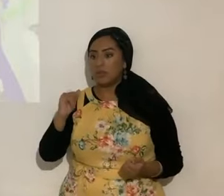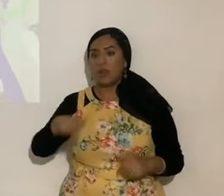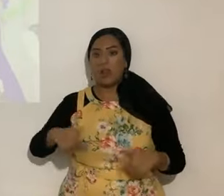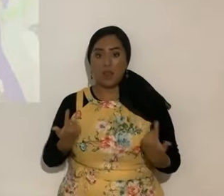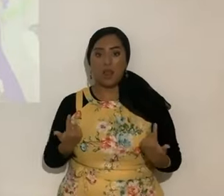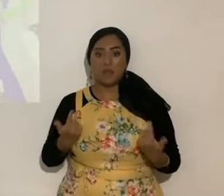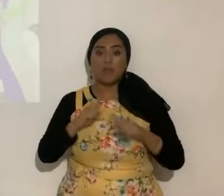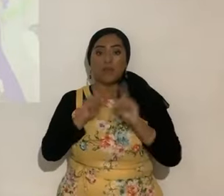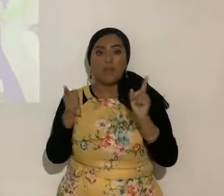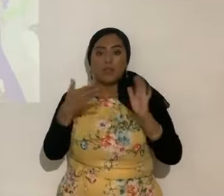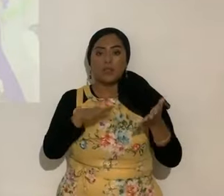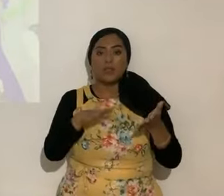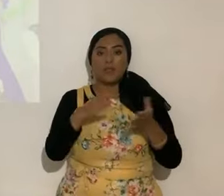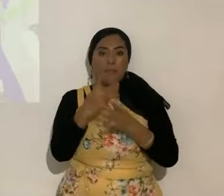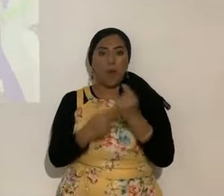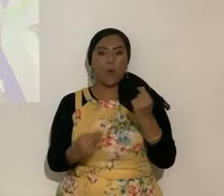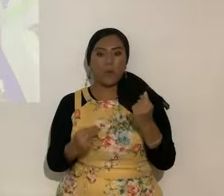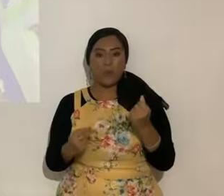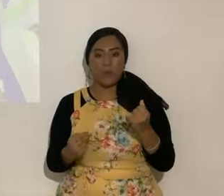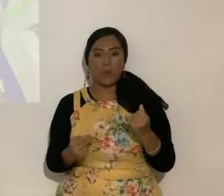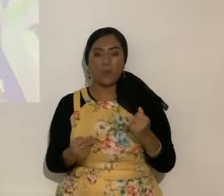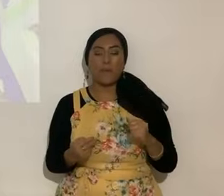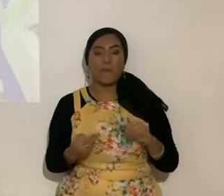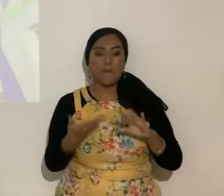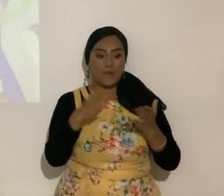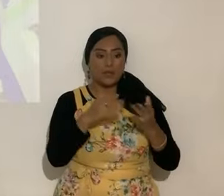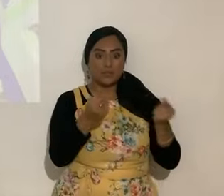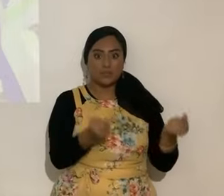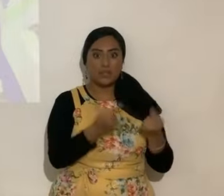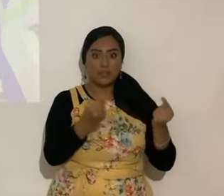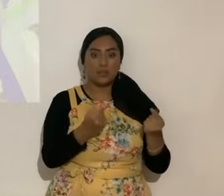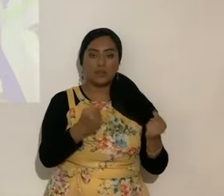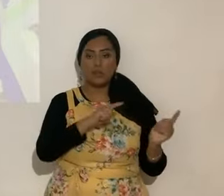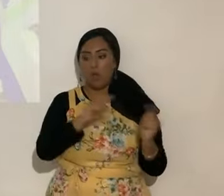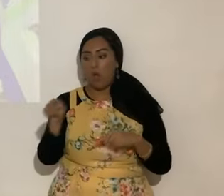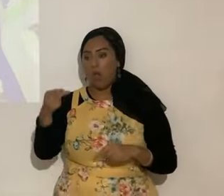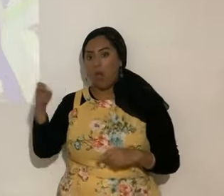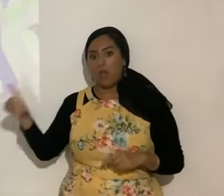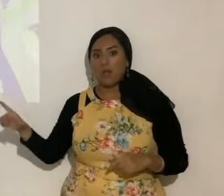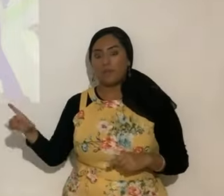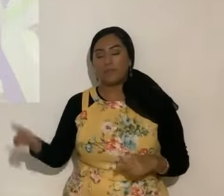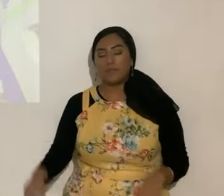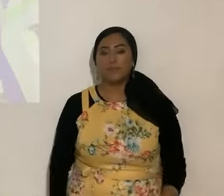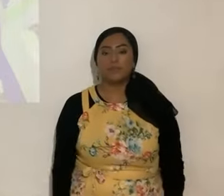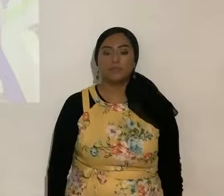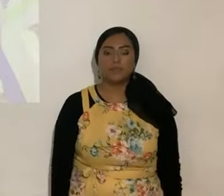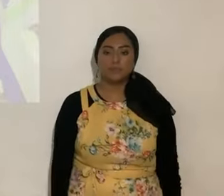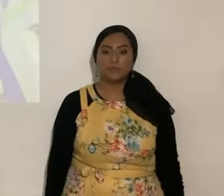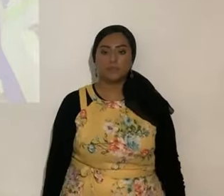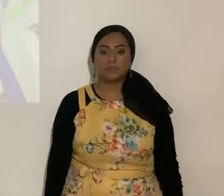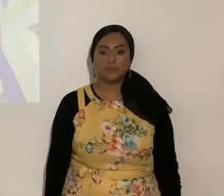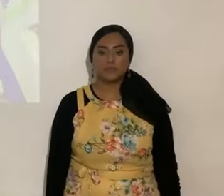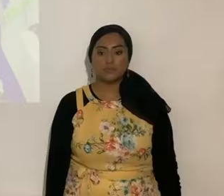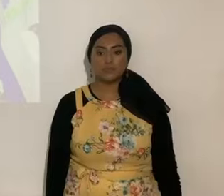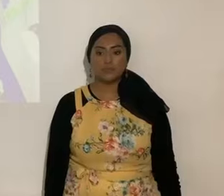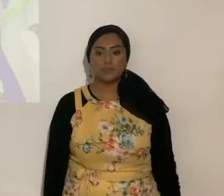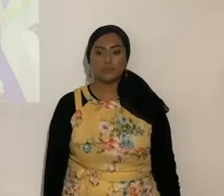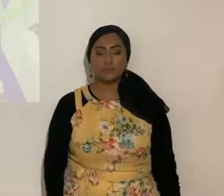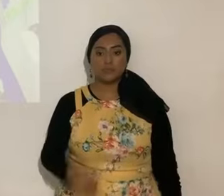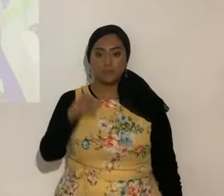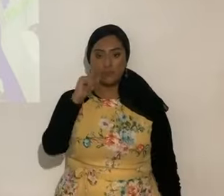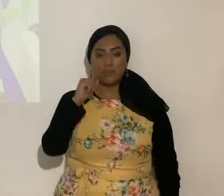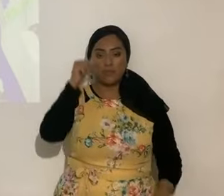pero muerto, muerto físicamente, y muerto en sus delitos, y pecados, por eso está en el infierno, el rico Epulón, ¿sí? ¿se